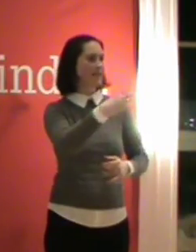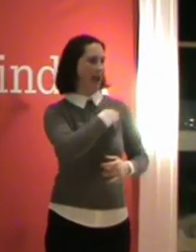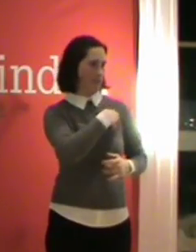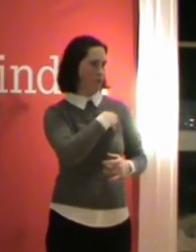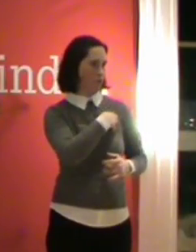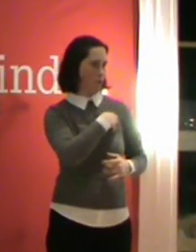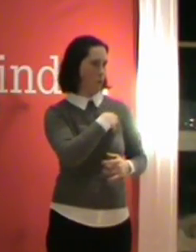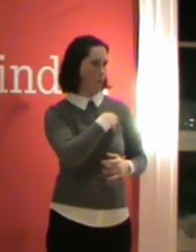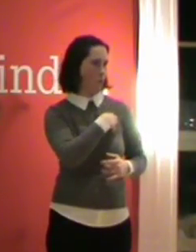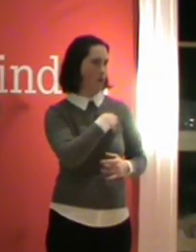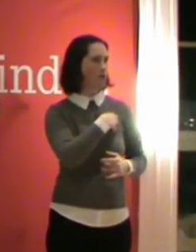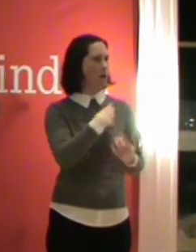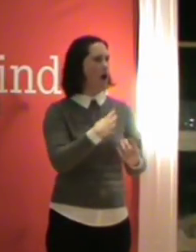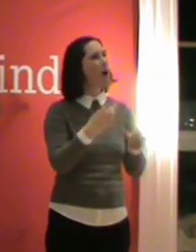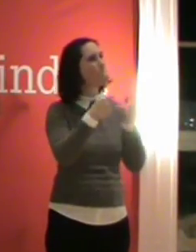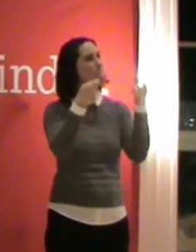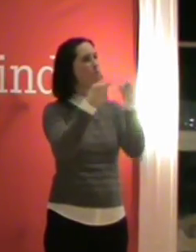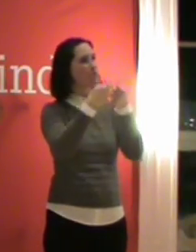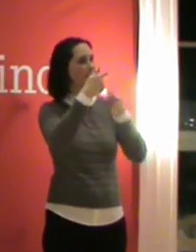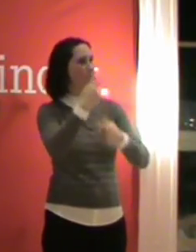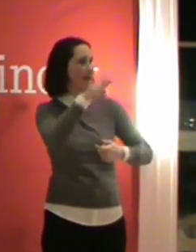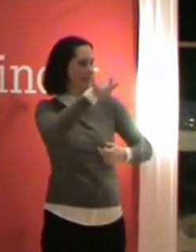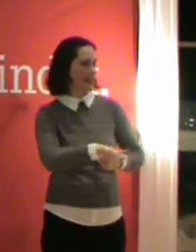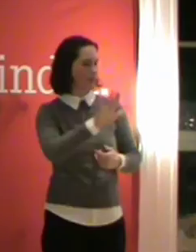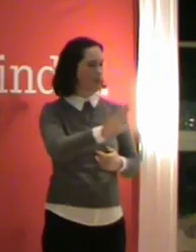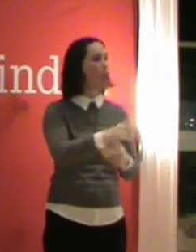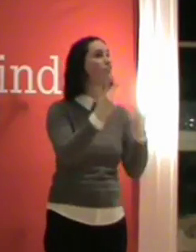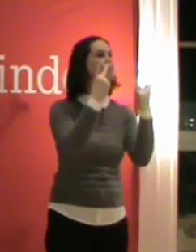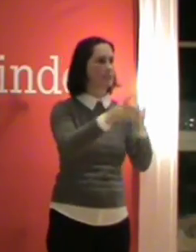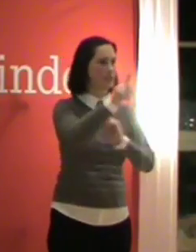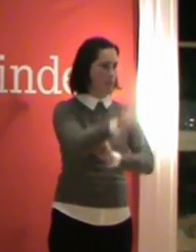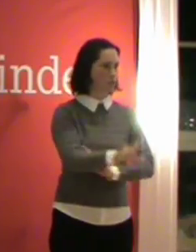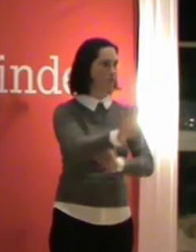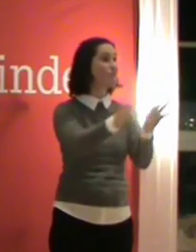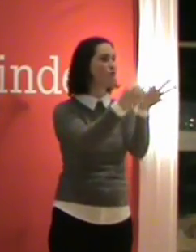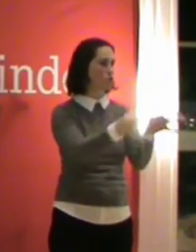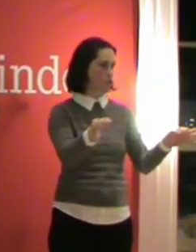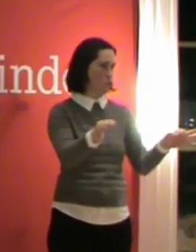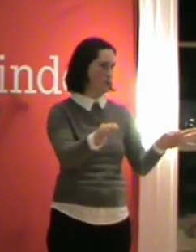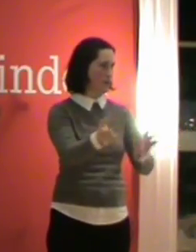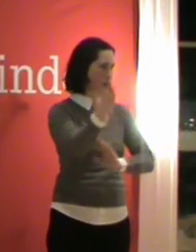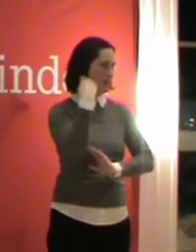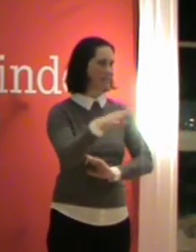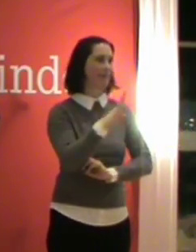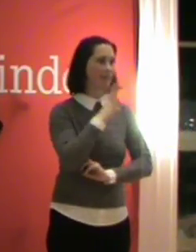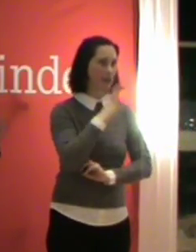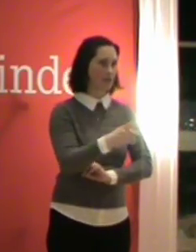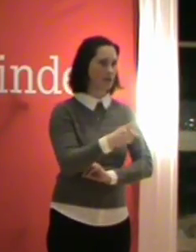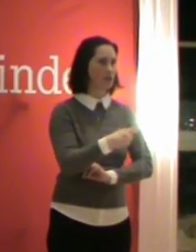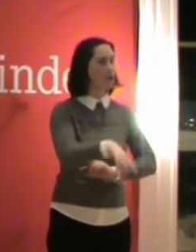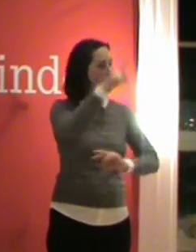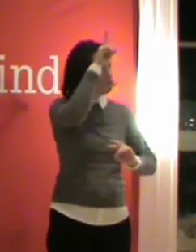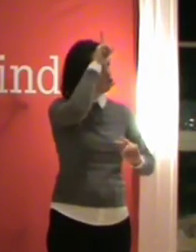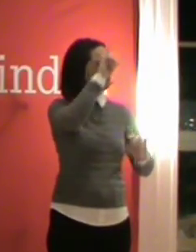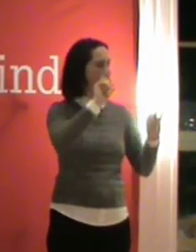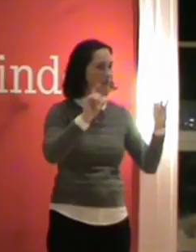die Wichtigkeit des Bundespräsidenten in seiner Funktion nicht unterschätzen. Er hat mit dieser Rede natürlich die weitere Entwicklung